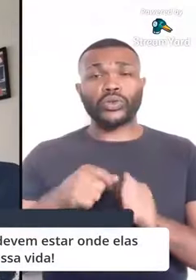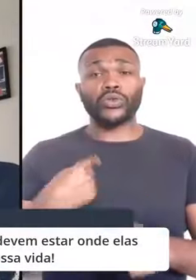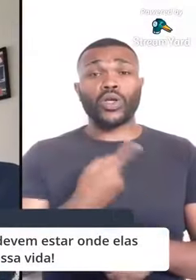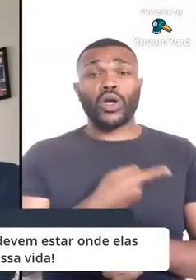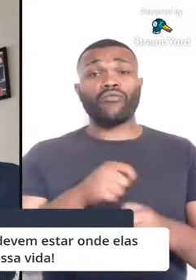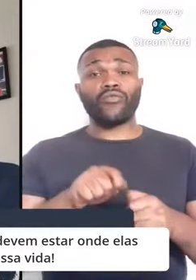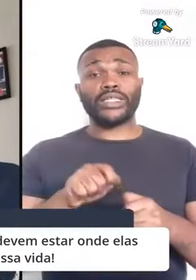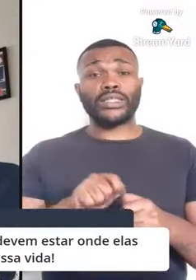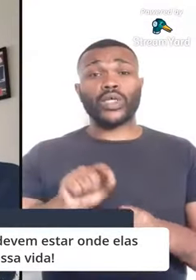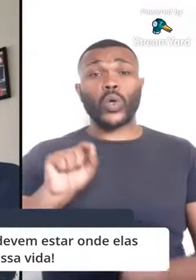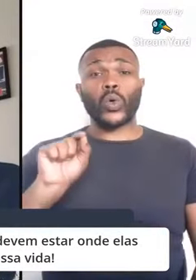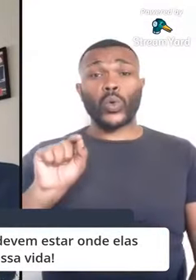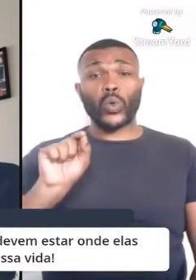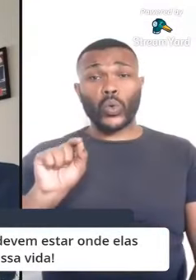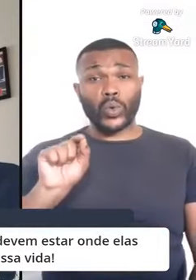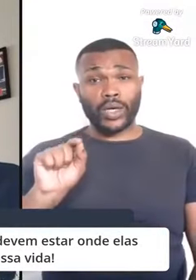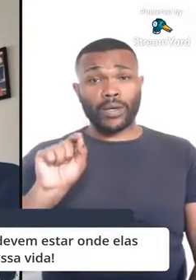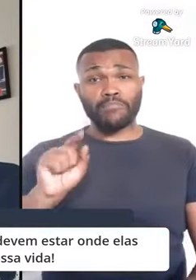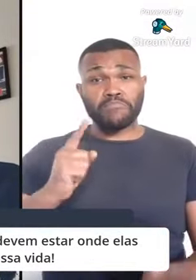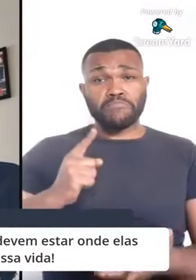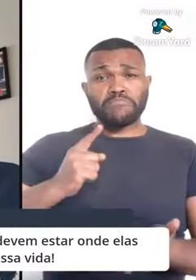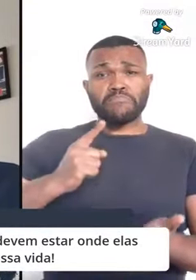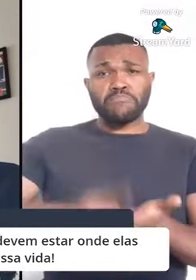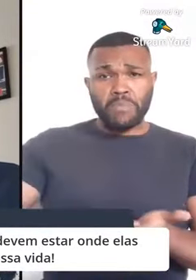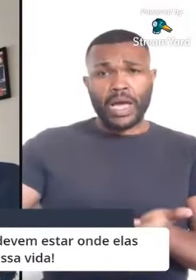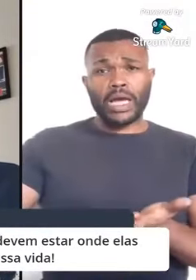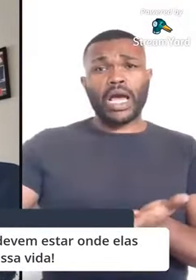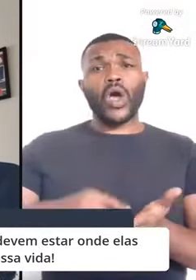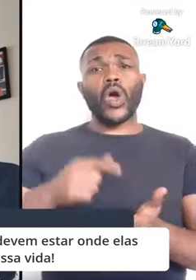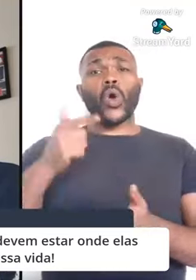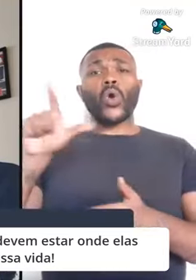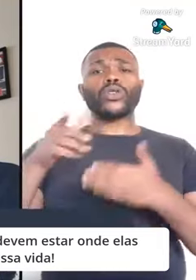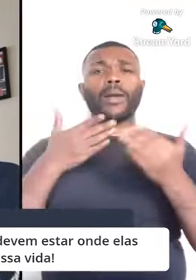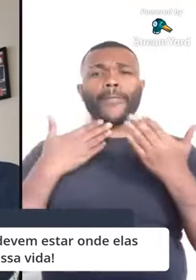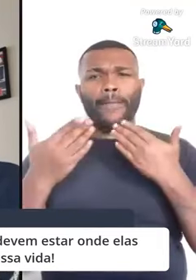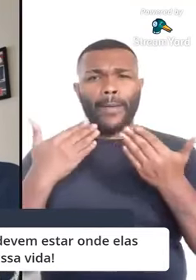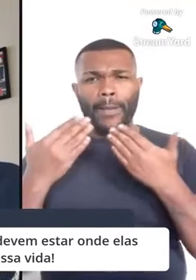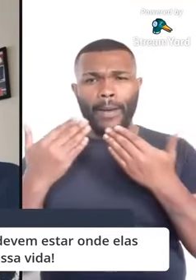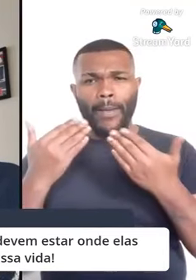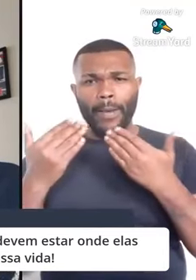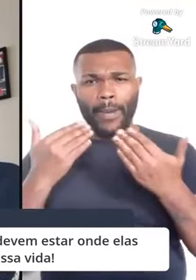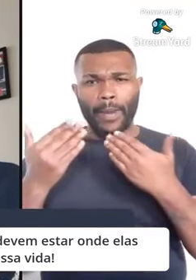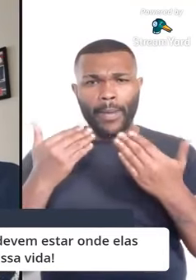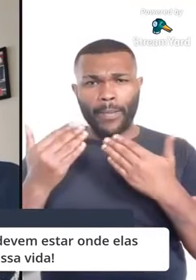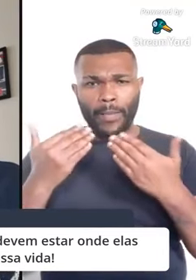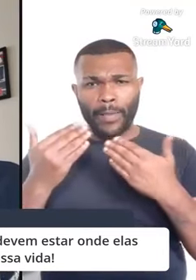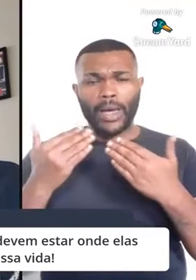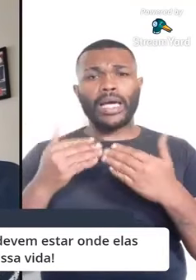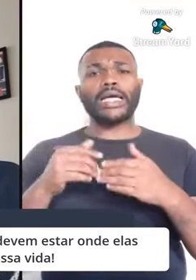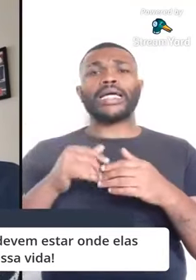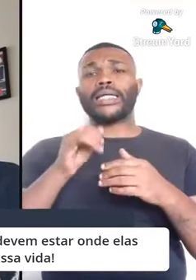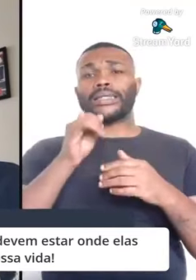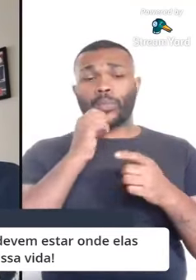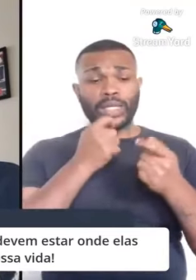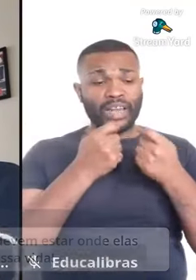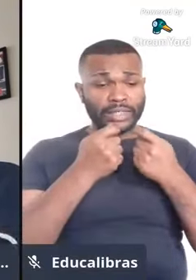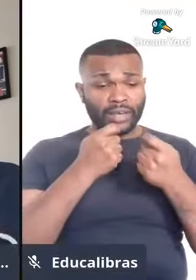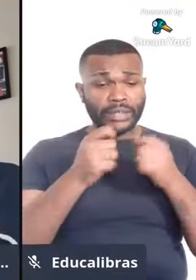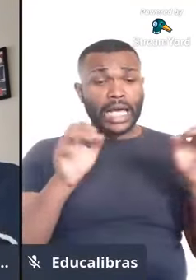seguinte, marcar para fazer um outro bate-papo desse, depois de acabar todo o ciclo. Acabaram